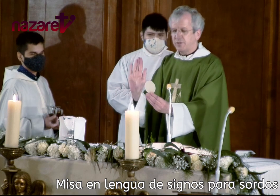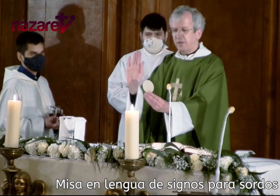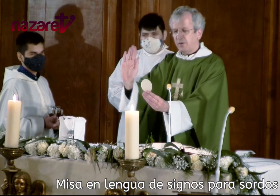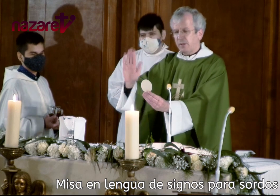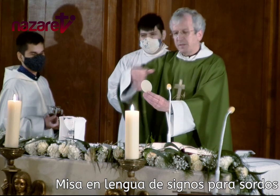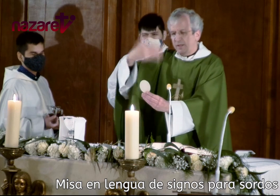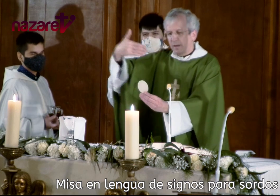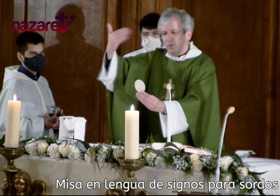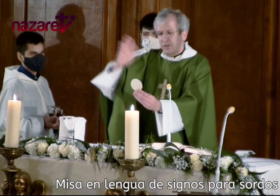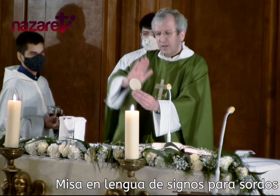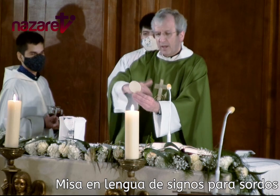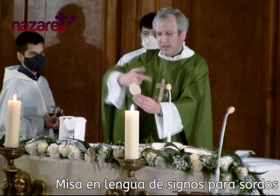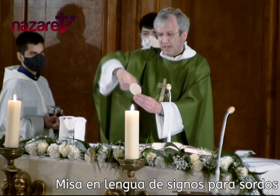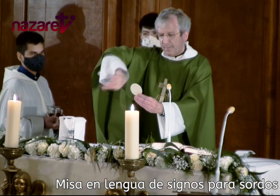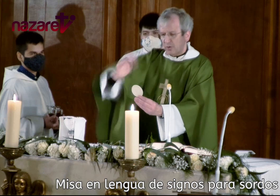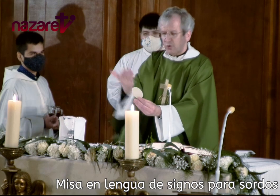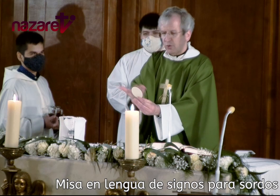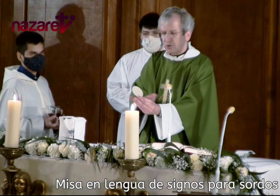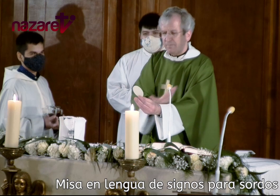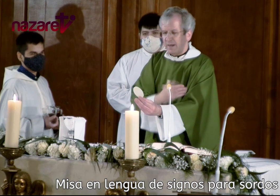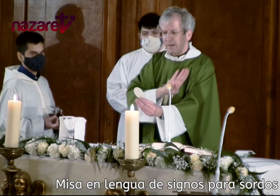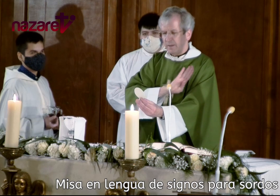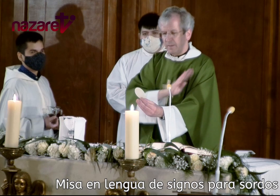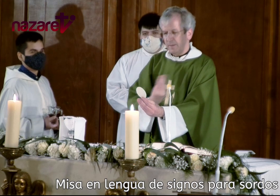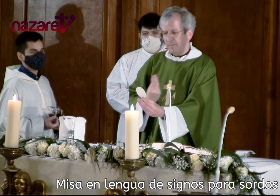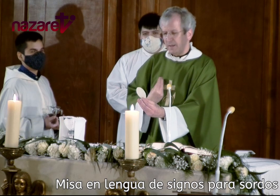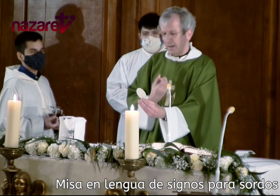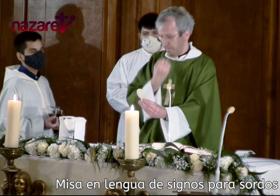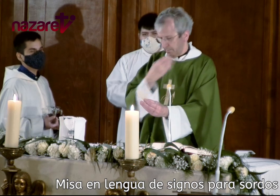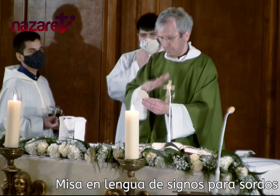de arte presentamos el será para nosotros pan de vida